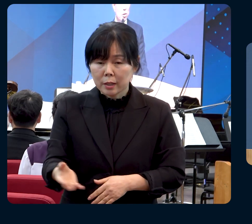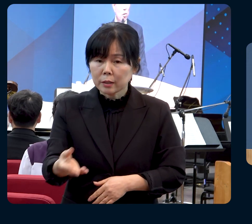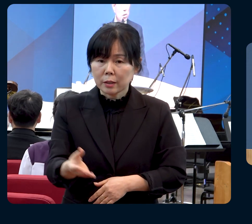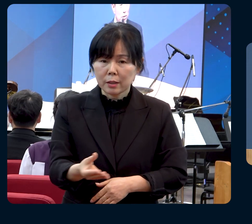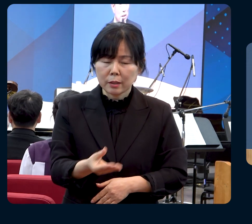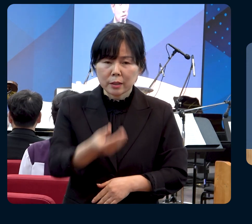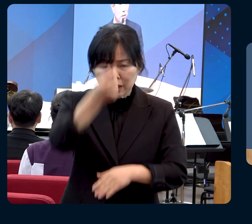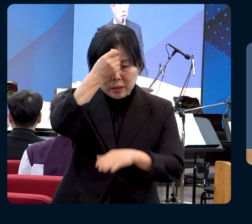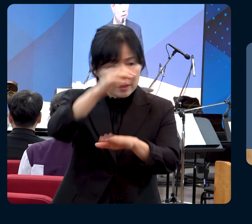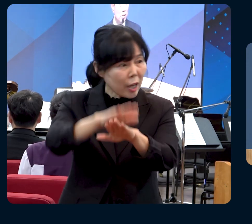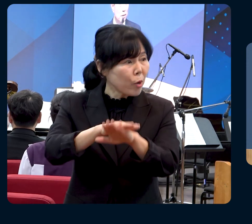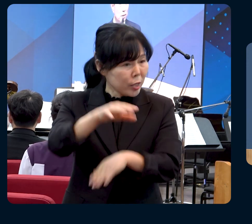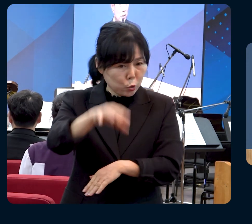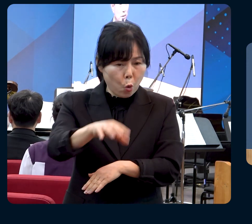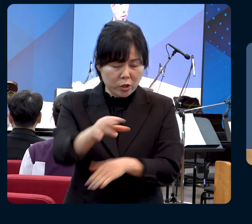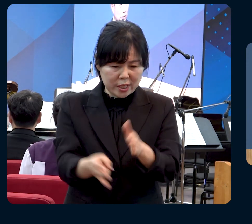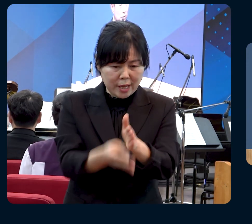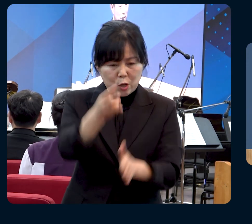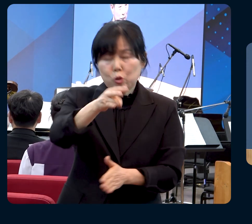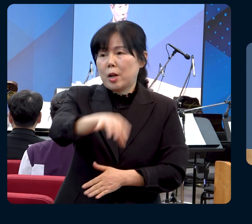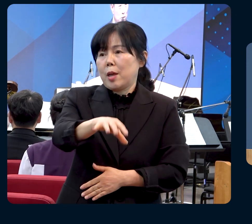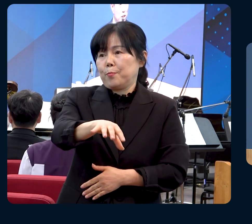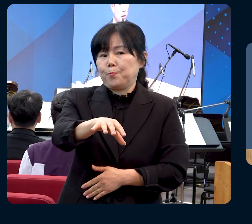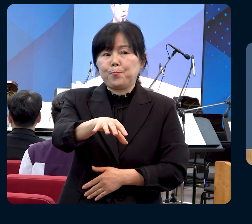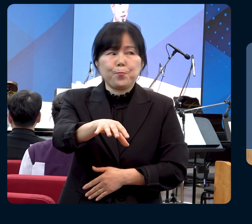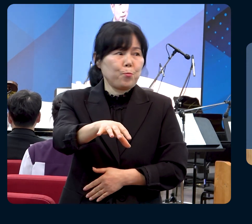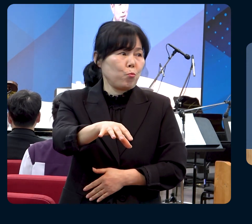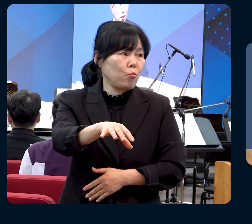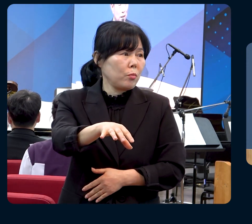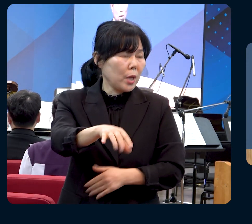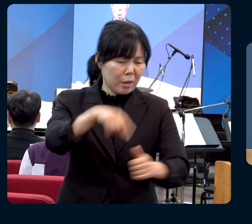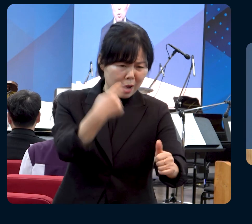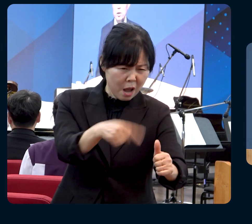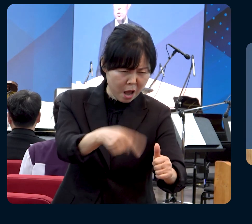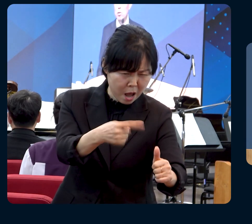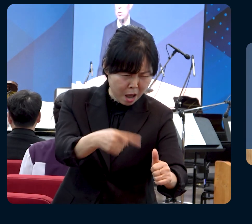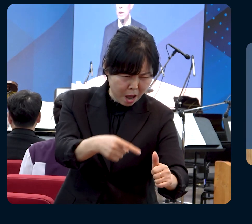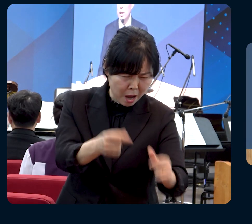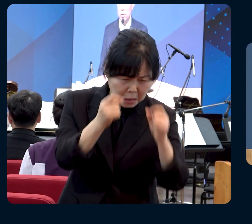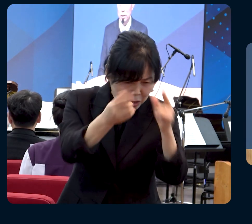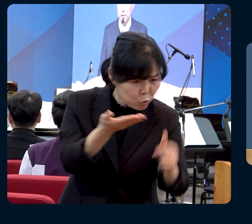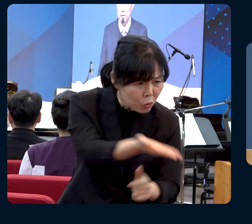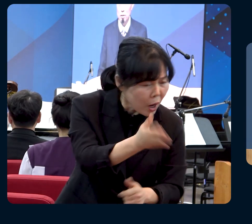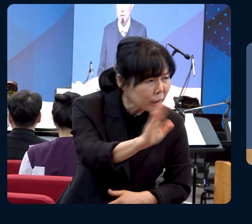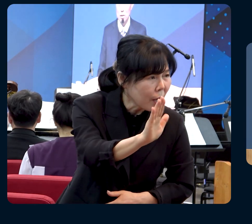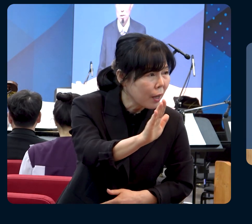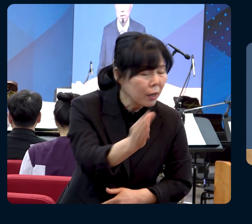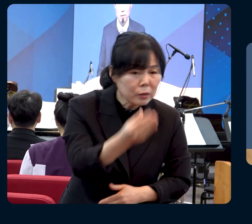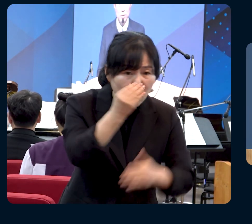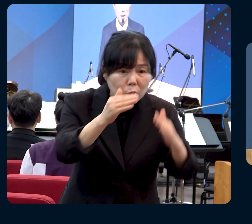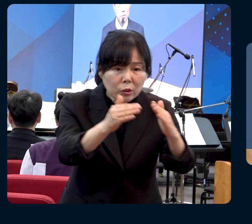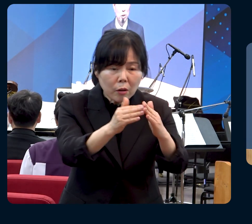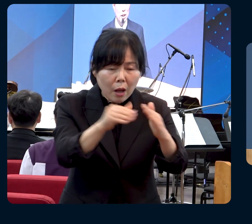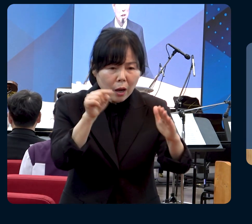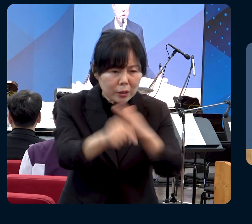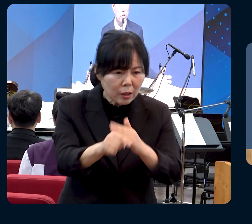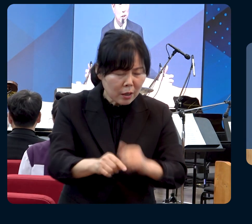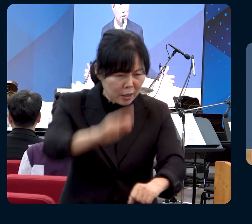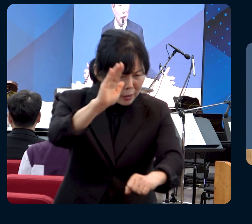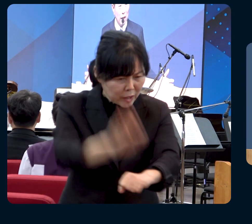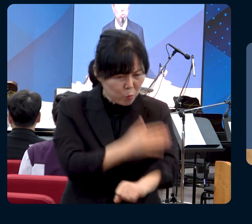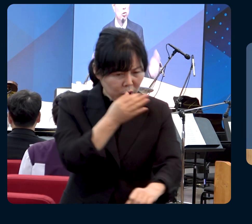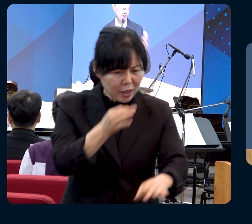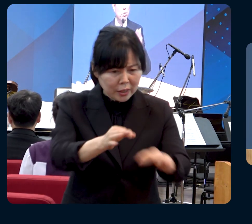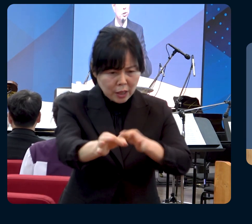예루살렘 성전에서 그렇게 깨우치신 것이 아니라 오히려 성전에 가서는 잘못된 예배